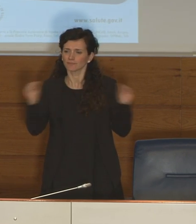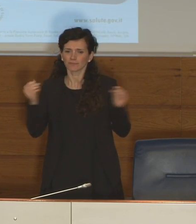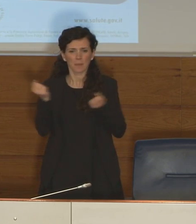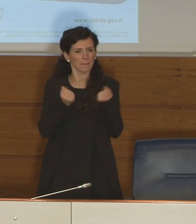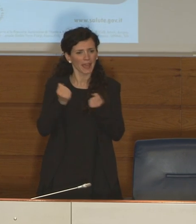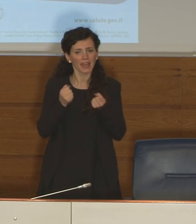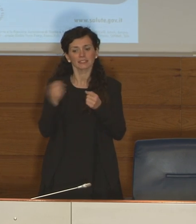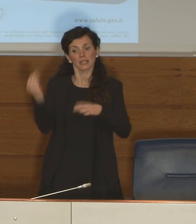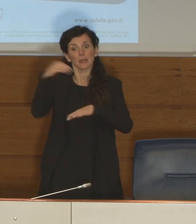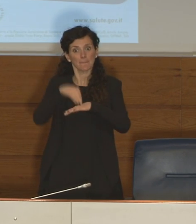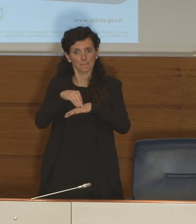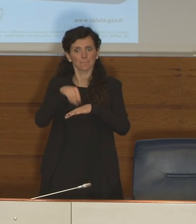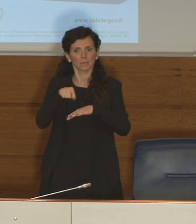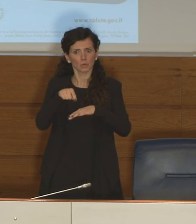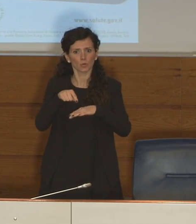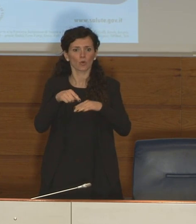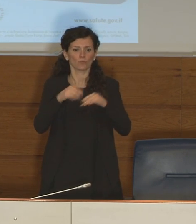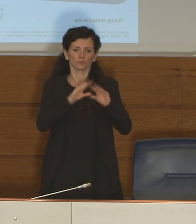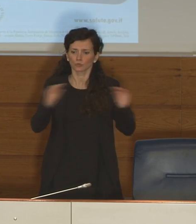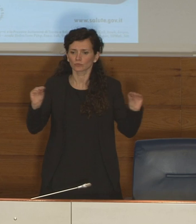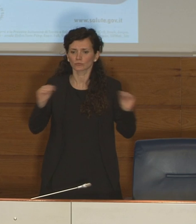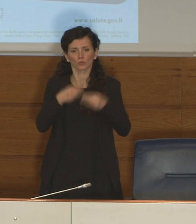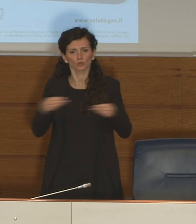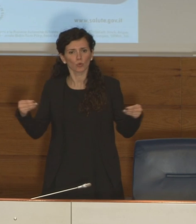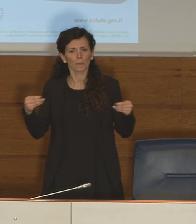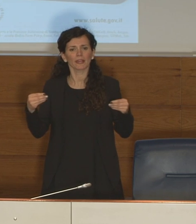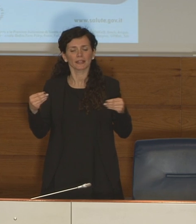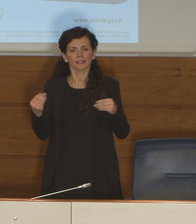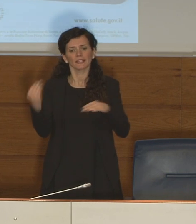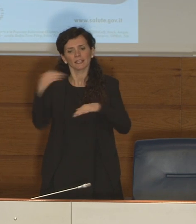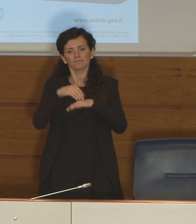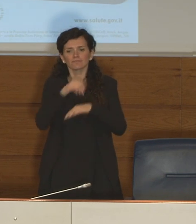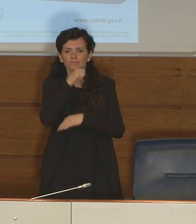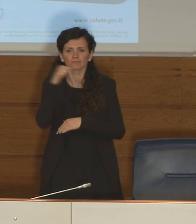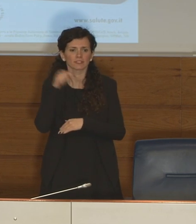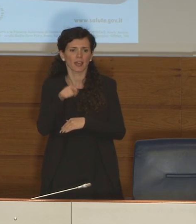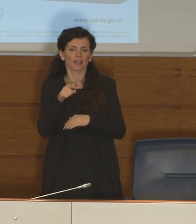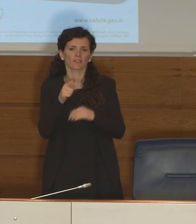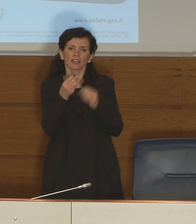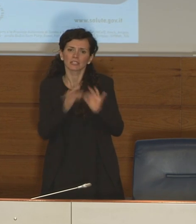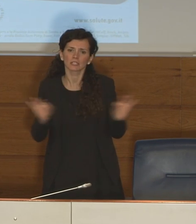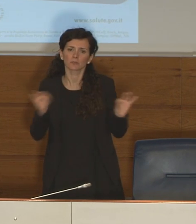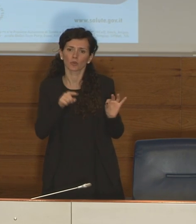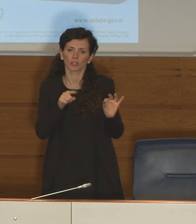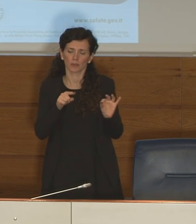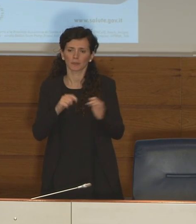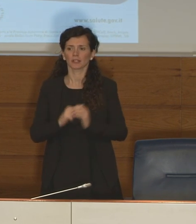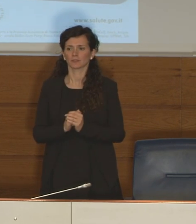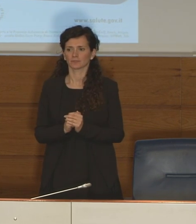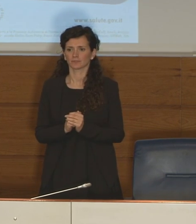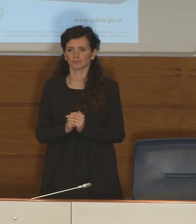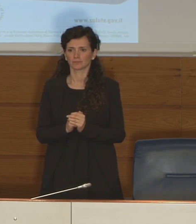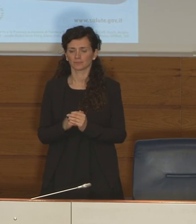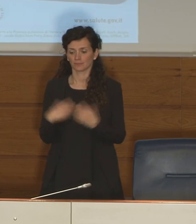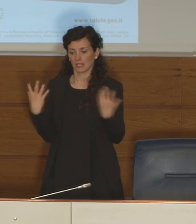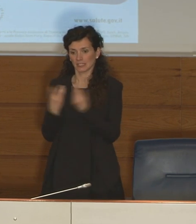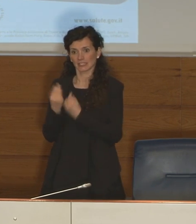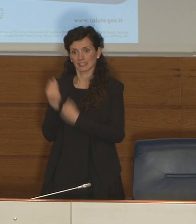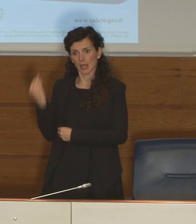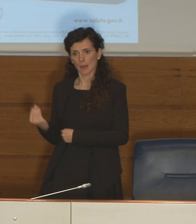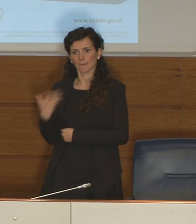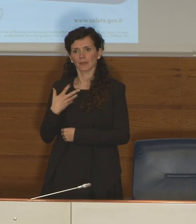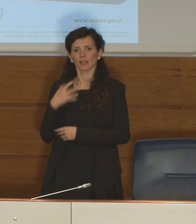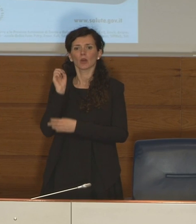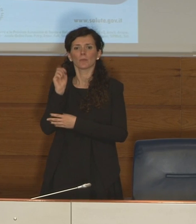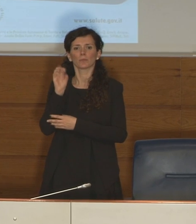a quelli che sono i mezzi disponibili in ordinario qui accanto a me c'è poi il